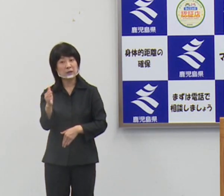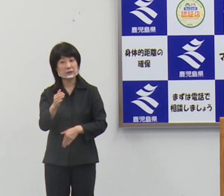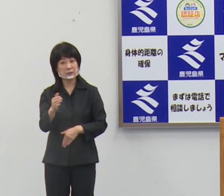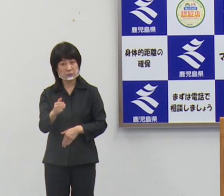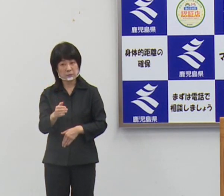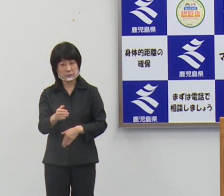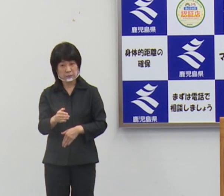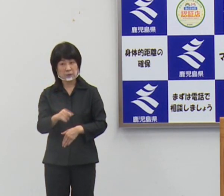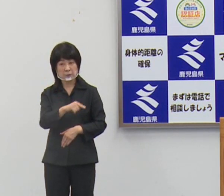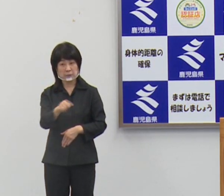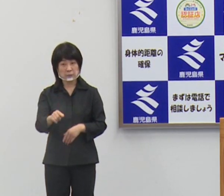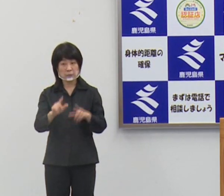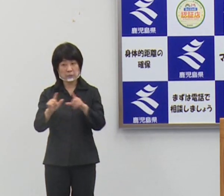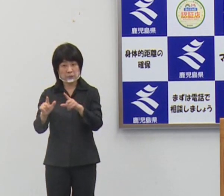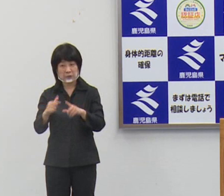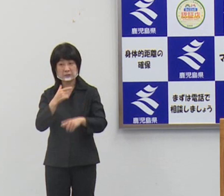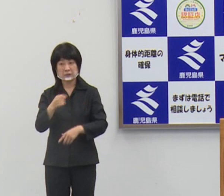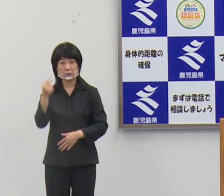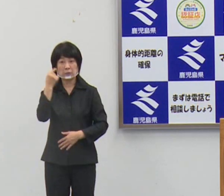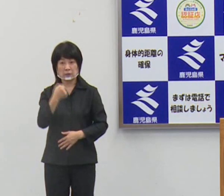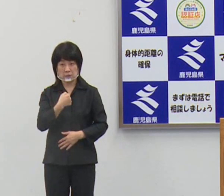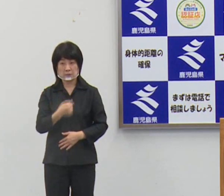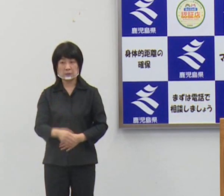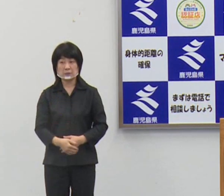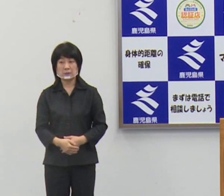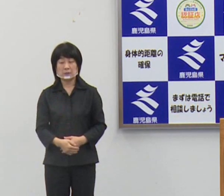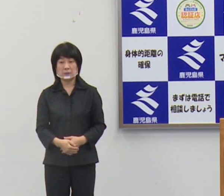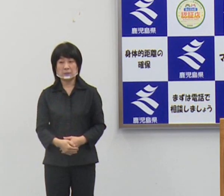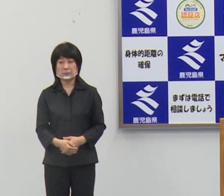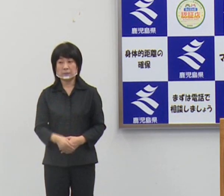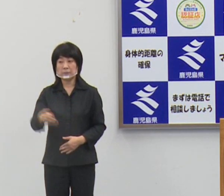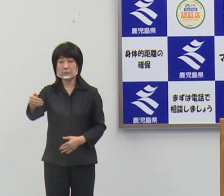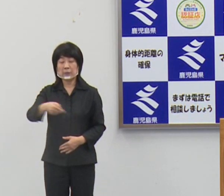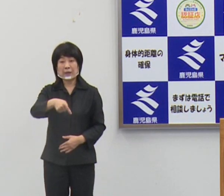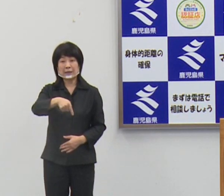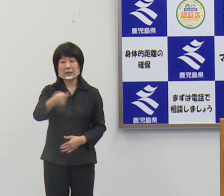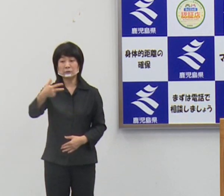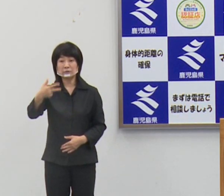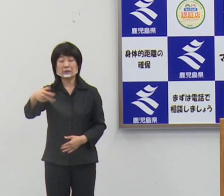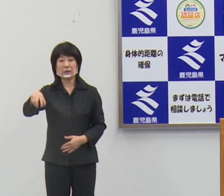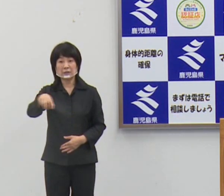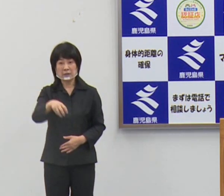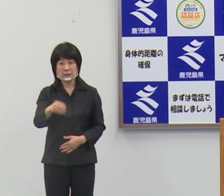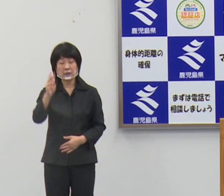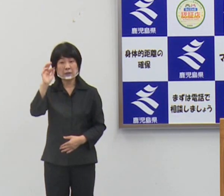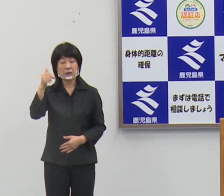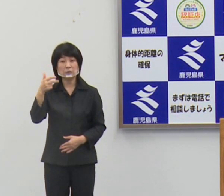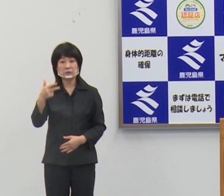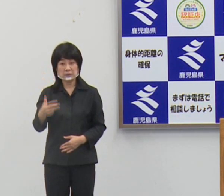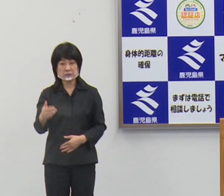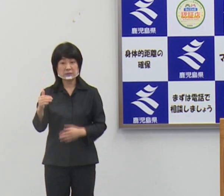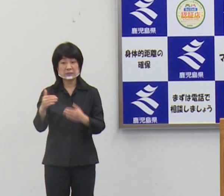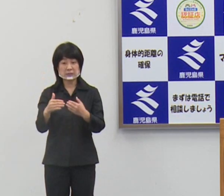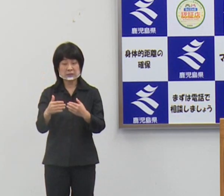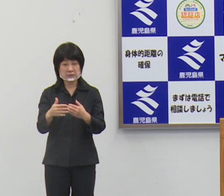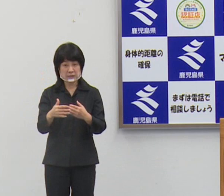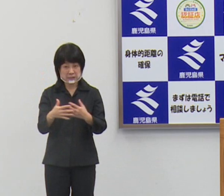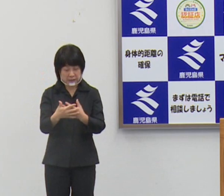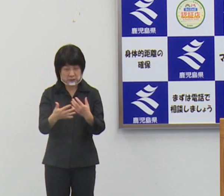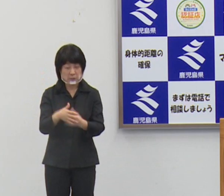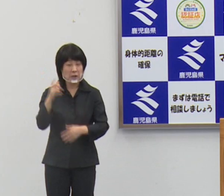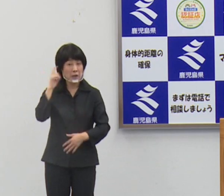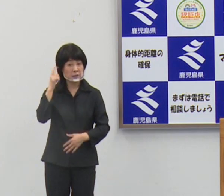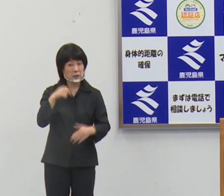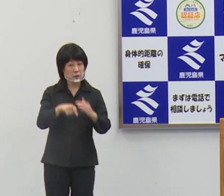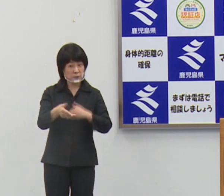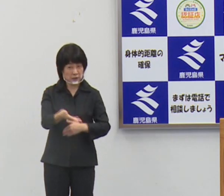かけようかということに今しております。 107箇所は、鹿児島霧島以来の3市の中でということでよろしいですか。 い